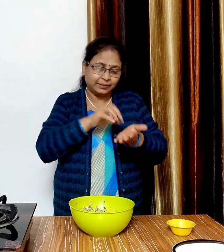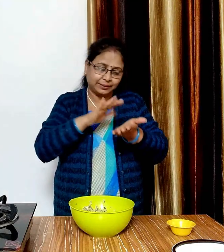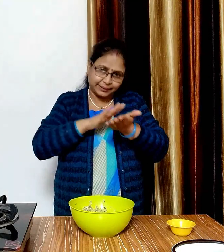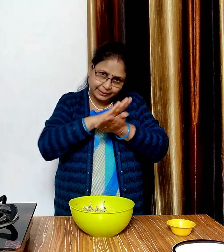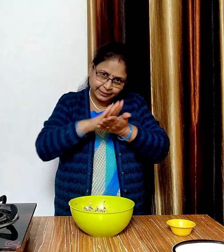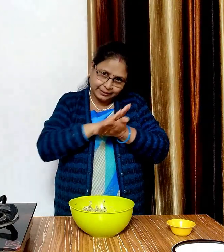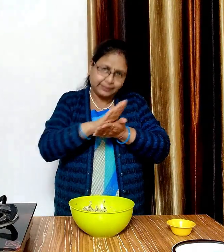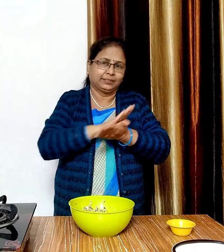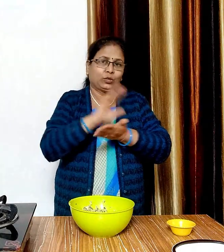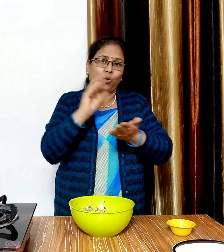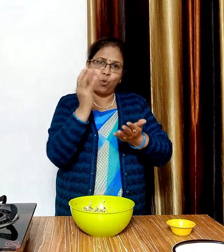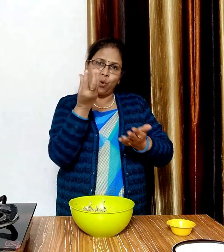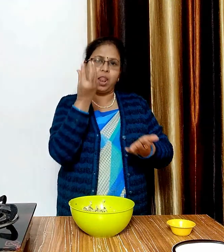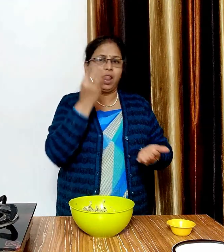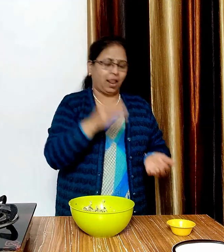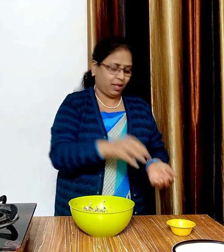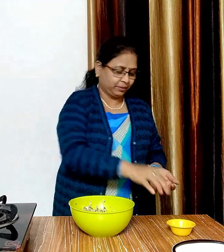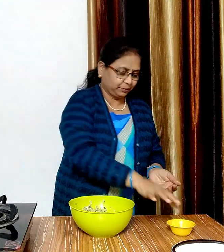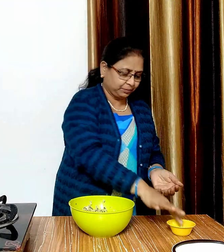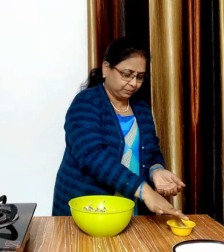ताकि आलू हाथ में चिपके रहा